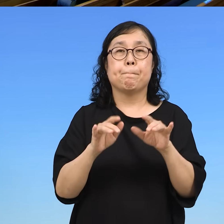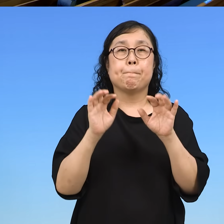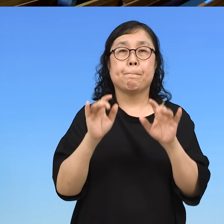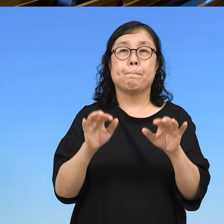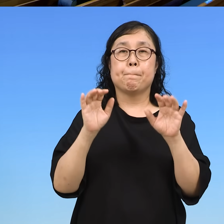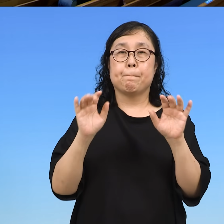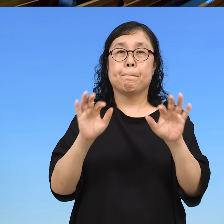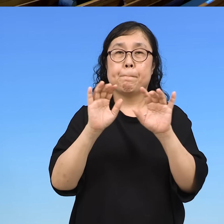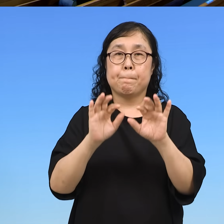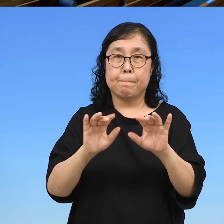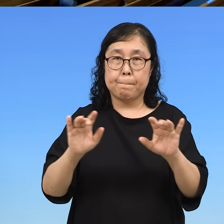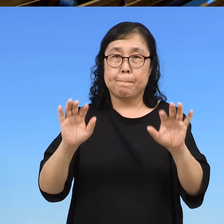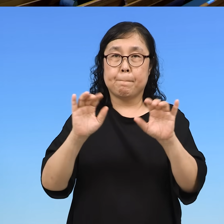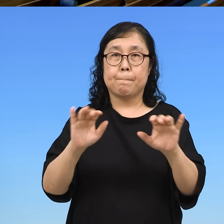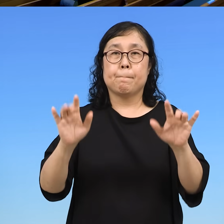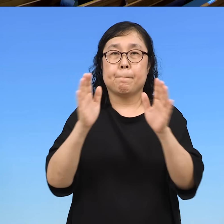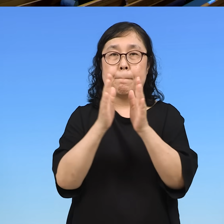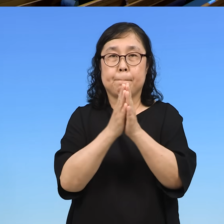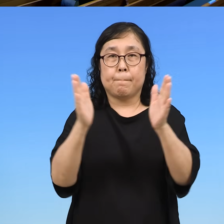하나님의 은혜로.